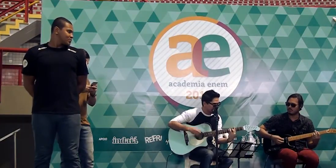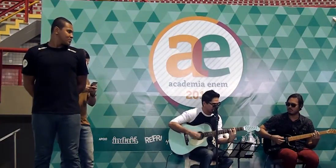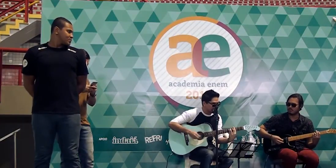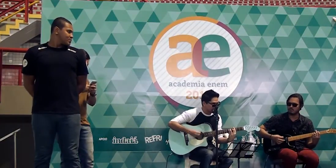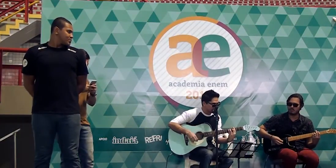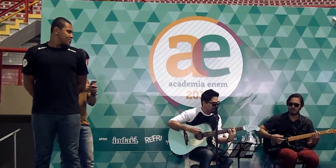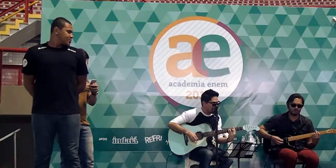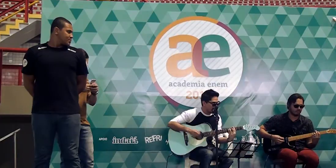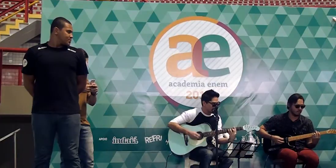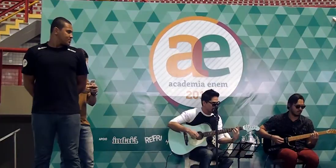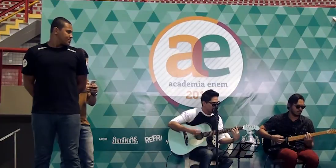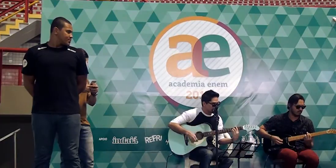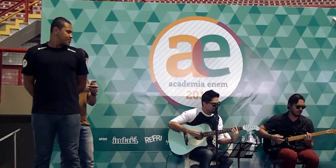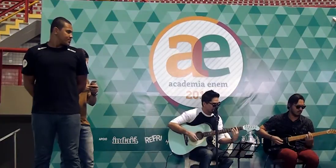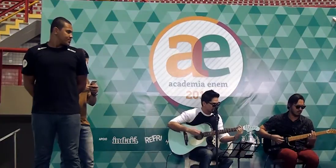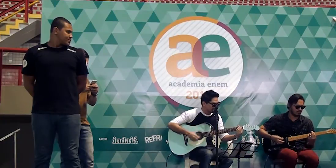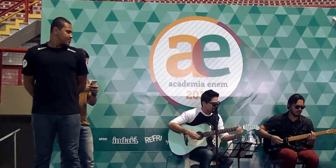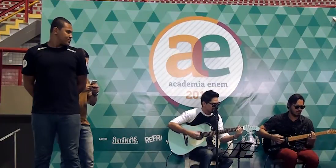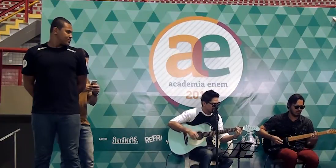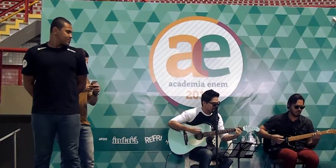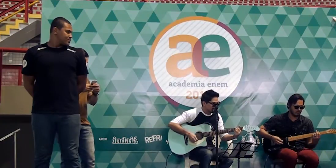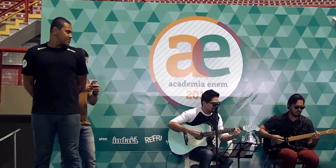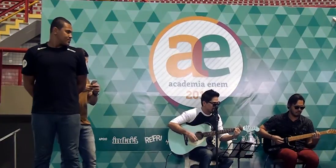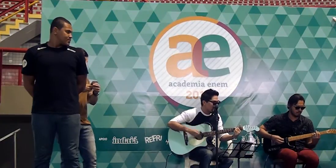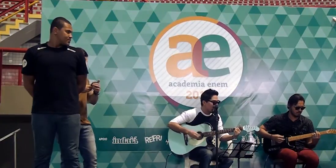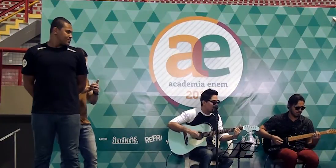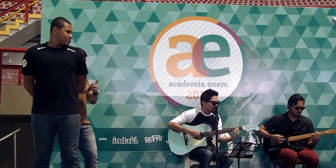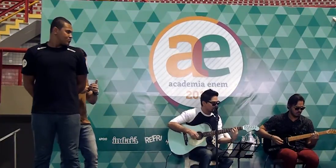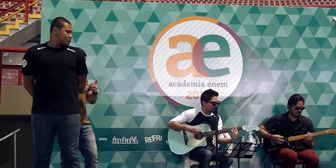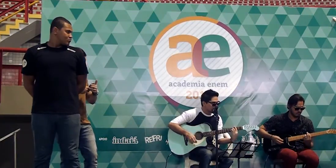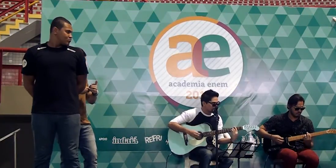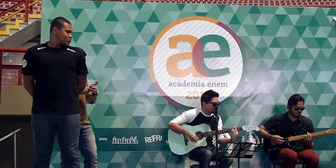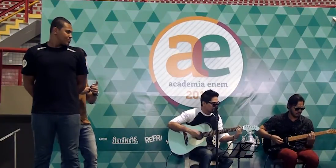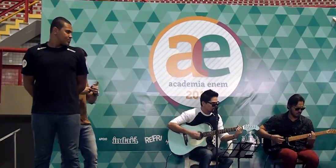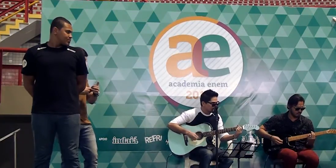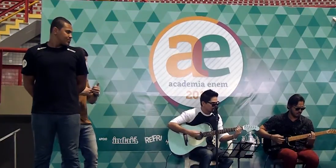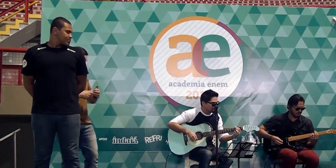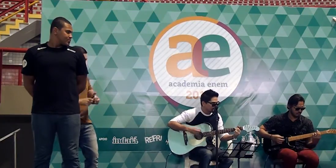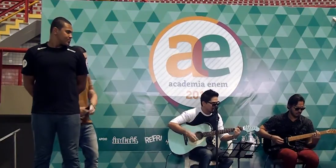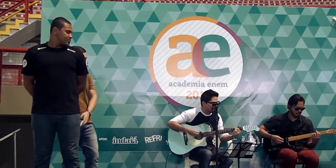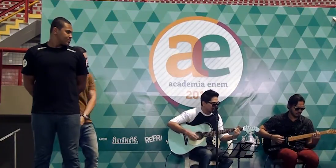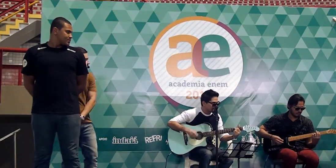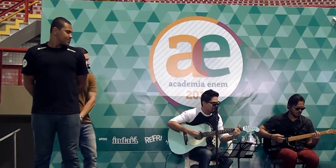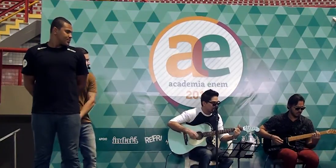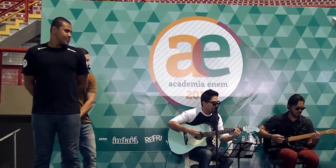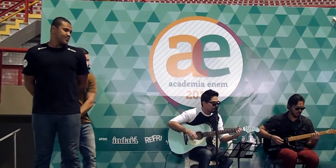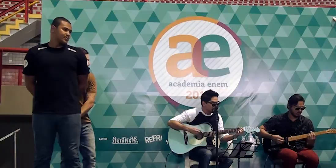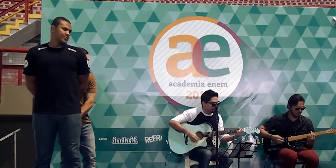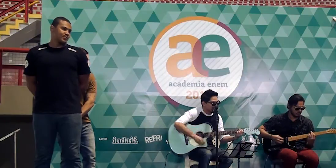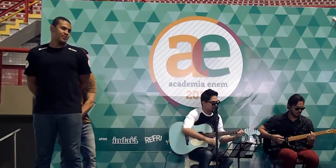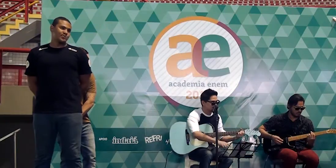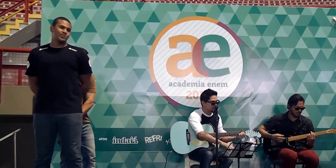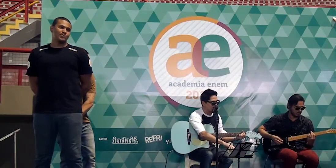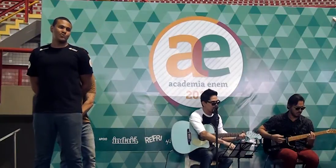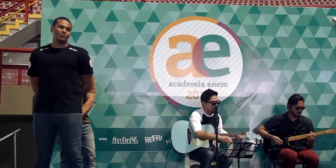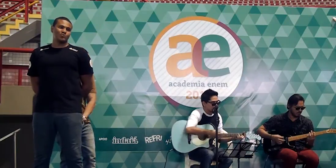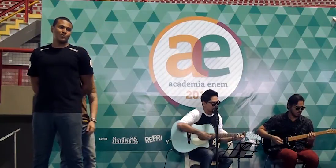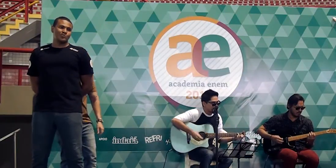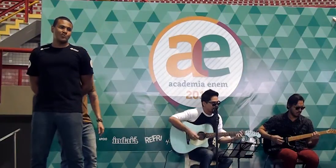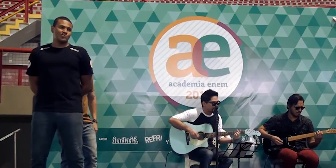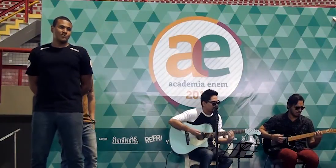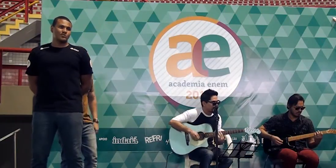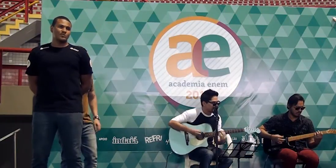Somos os filhos da revolução, somos burgueses sem religião, Somos o futuro da nação,